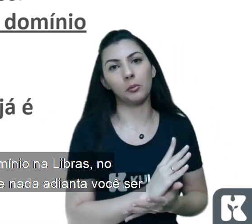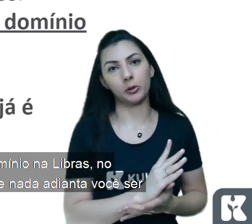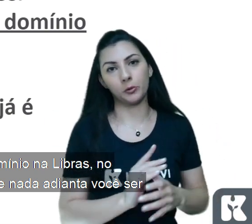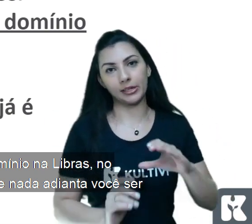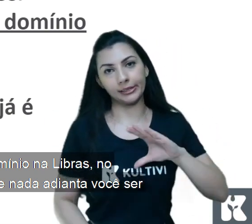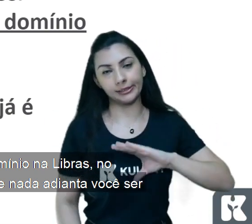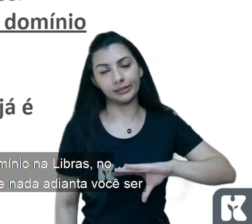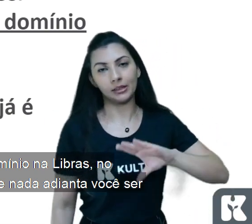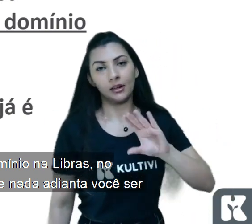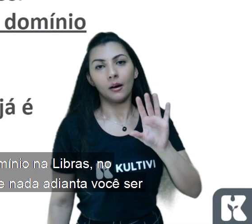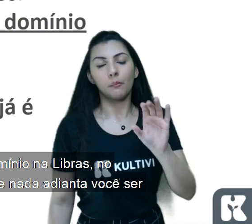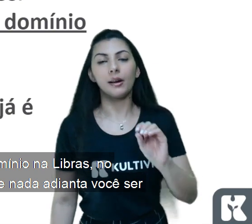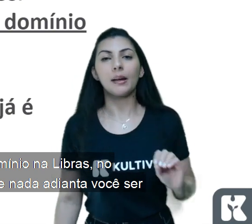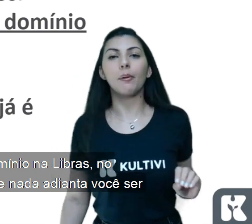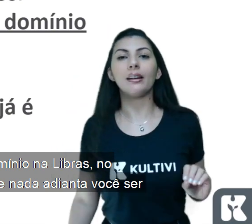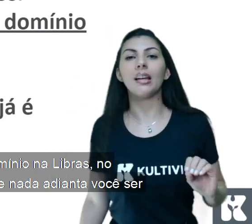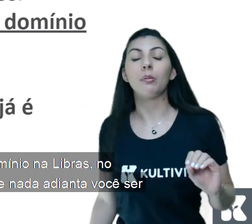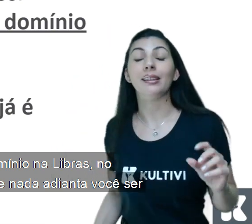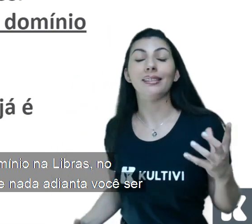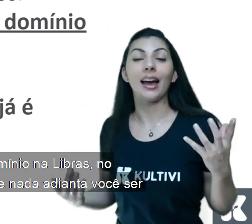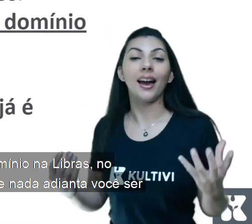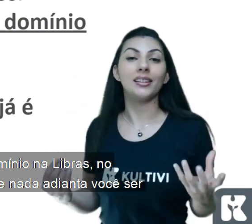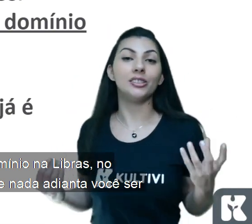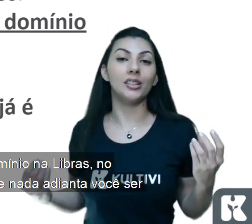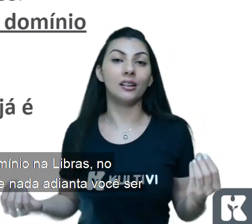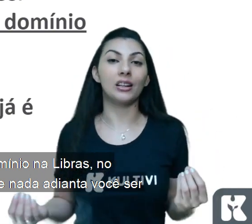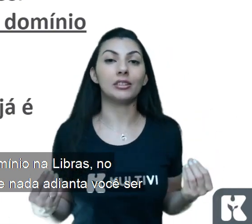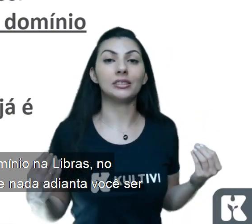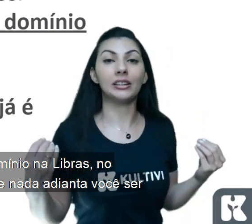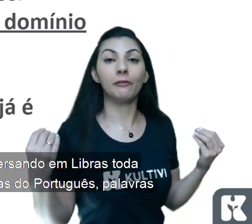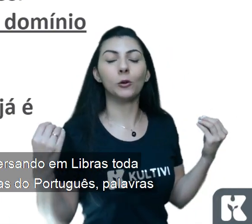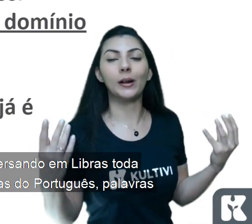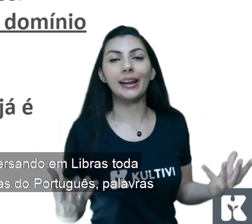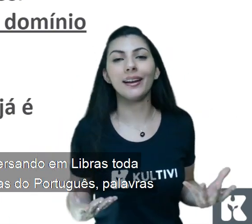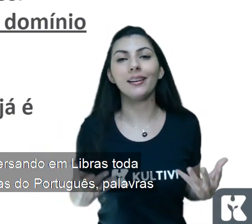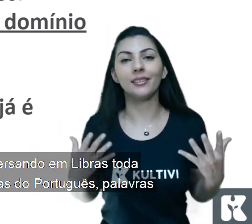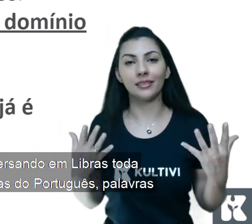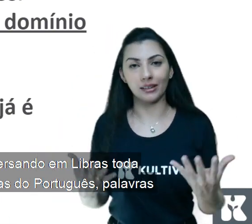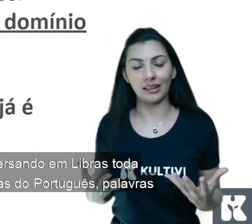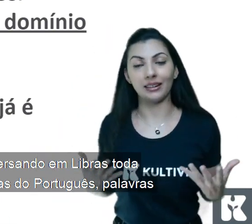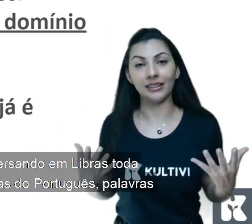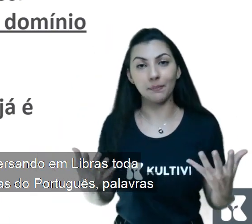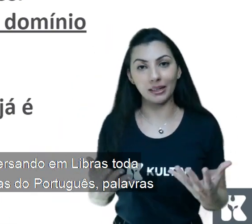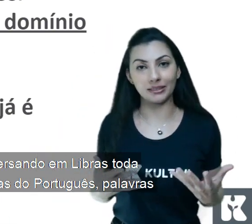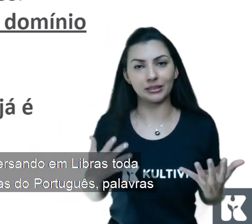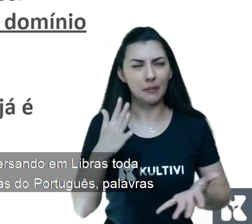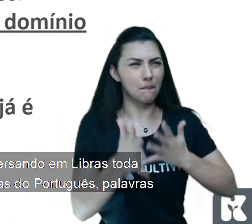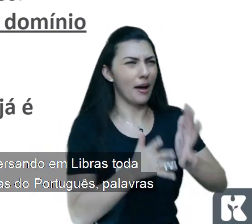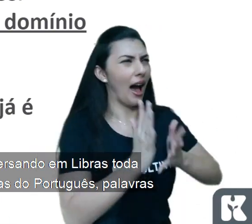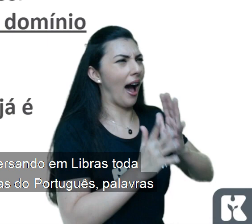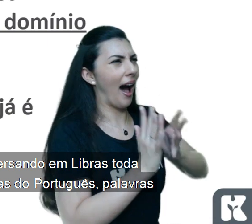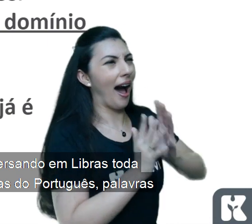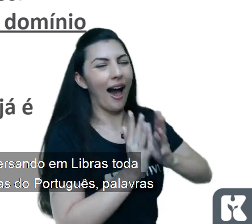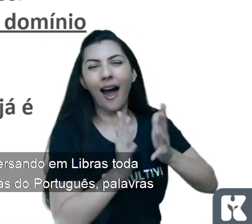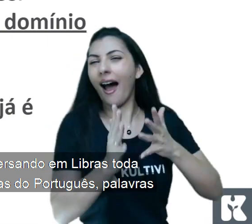e no português. Porque, por exemplo, de nada adianta você ser fluente na Libras.